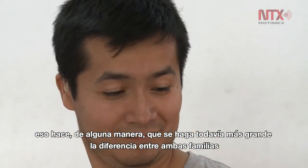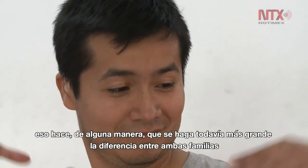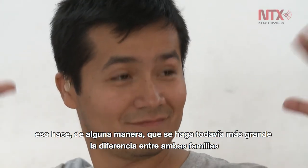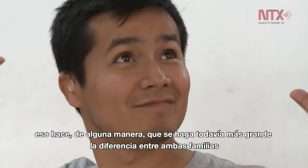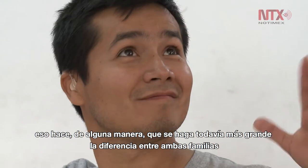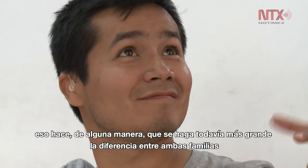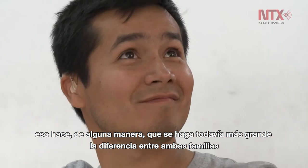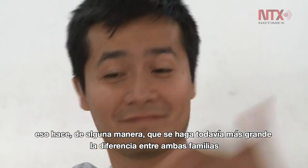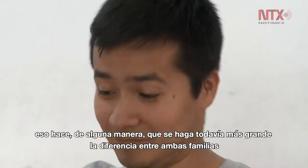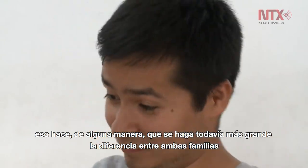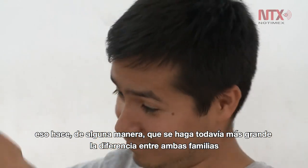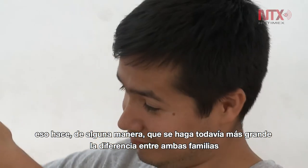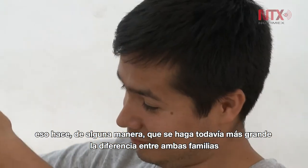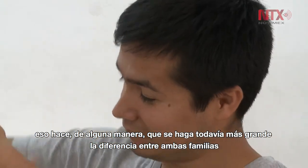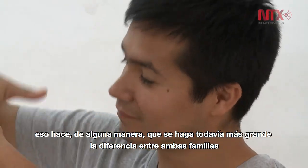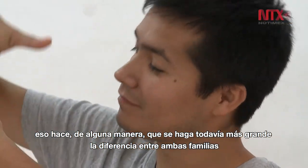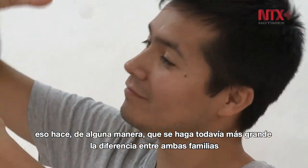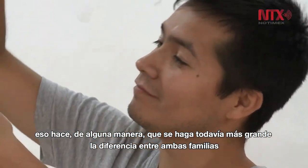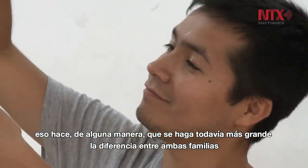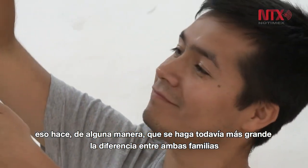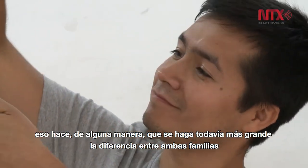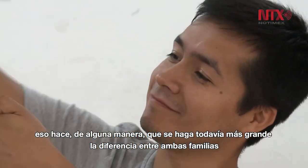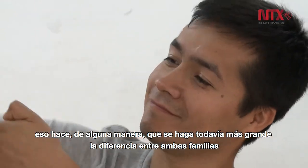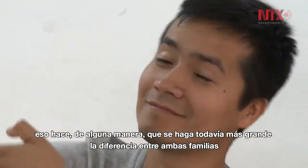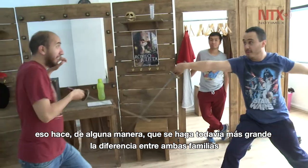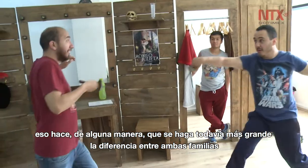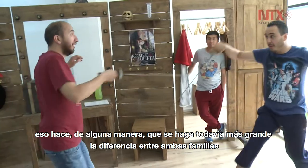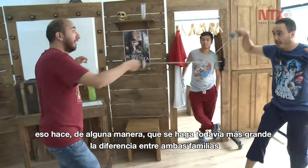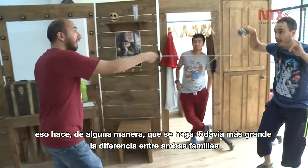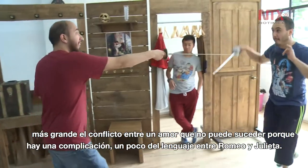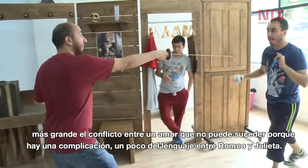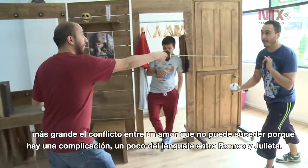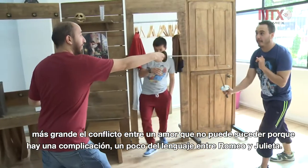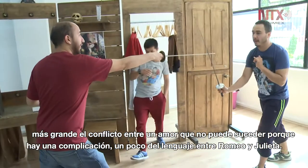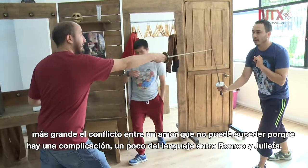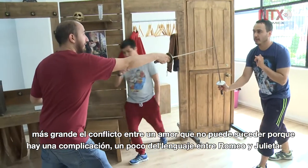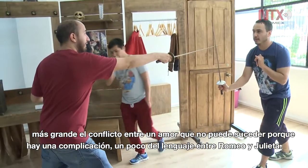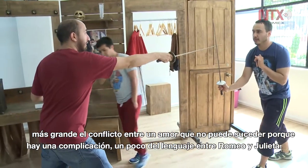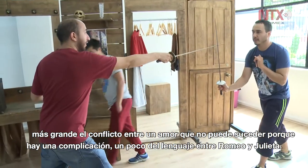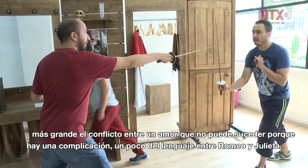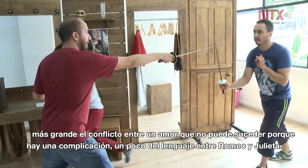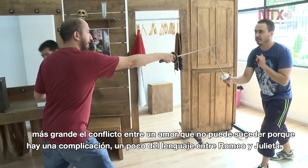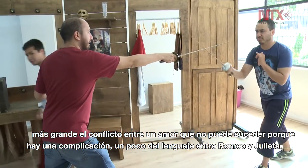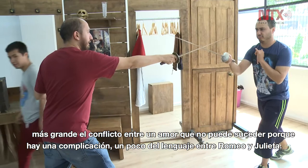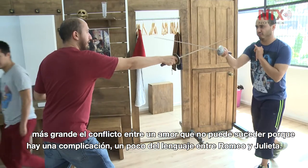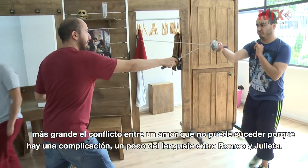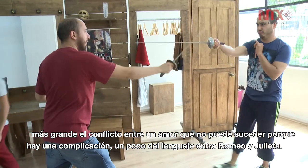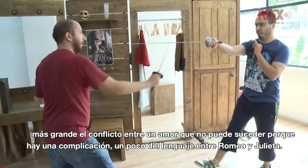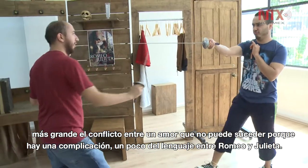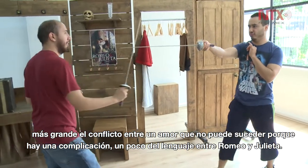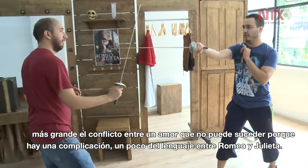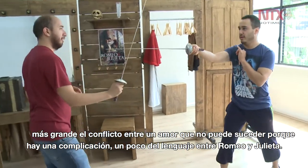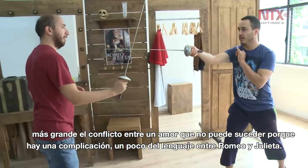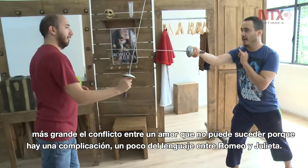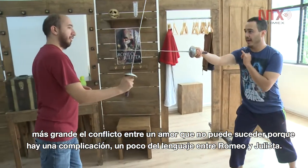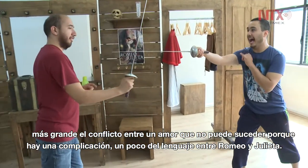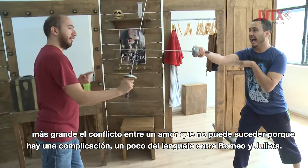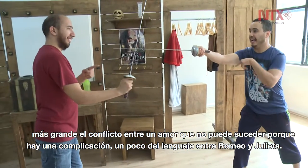todavía más grande la diferencia entre ambas familias, más grande el conflicto entre un amor que no puede suceder